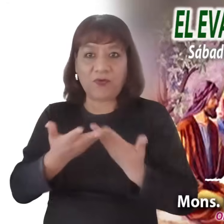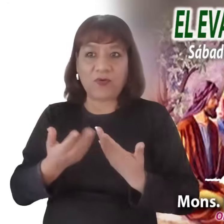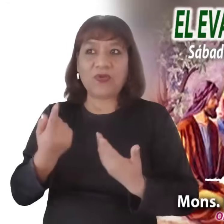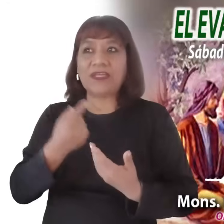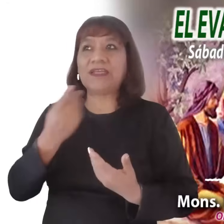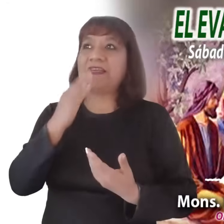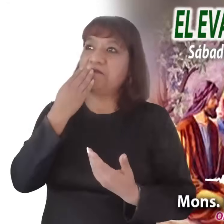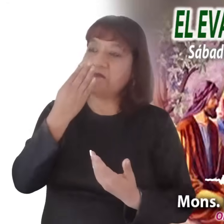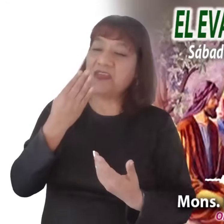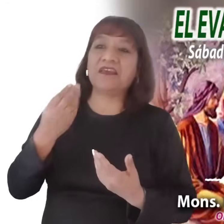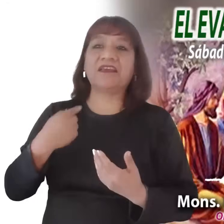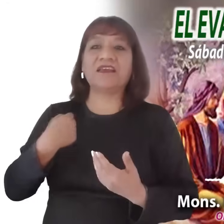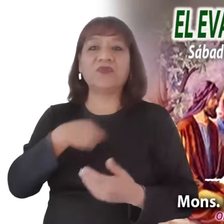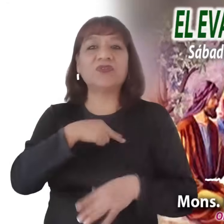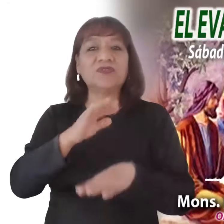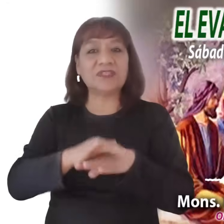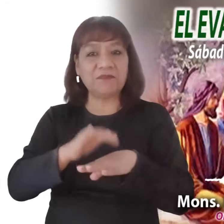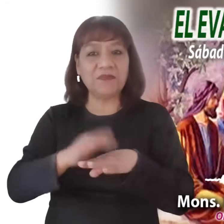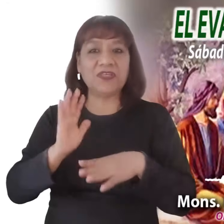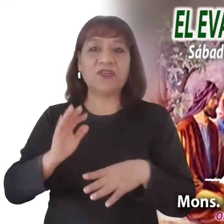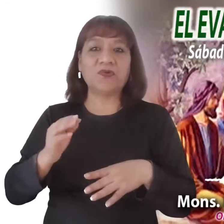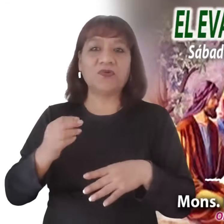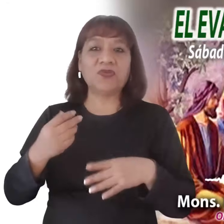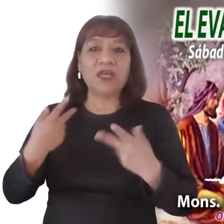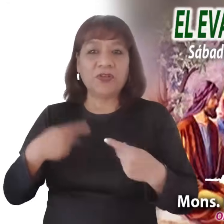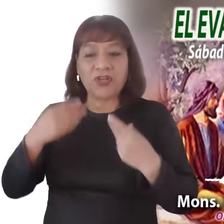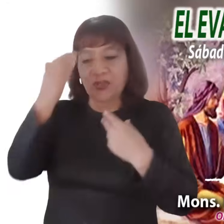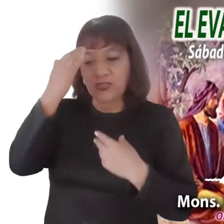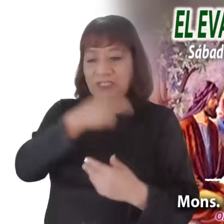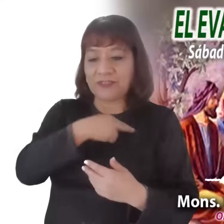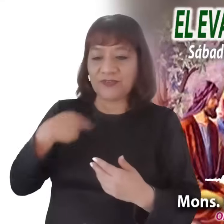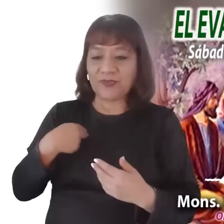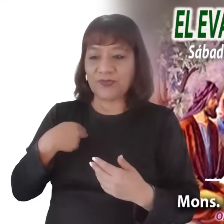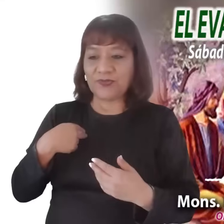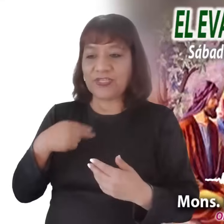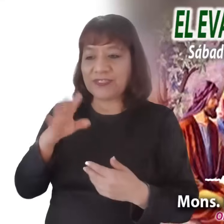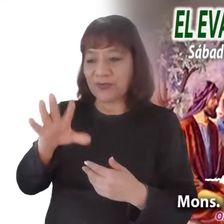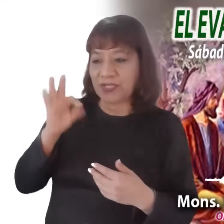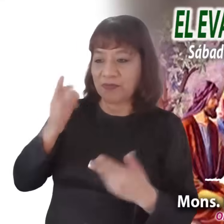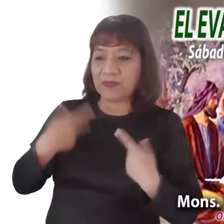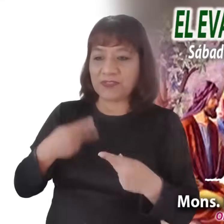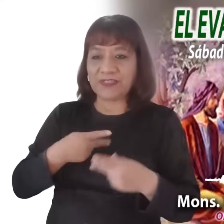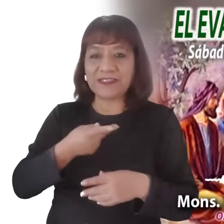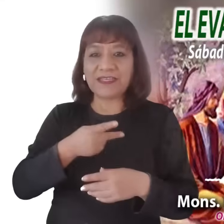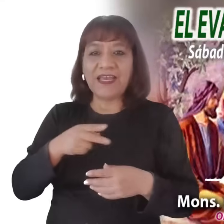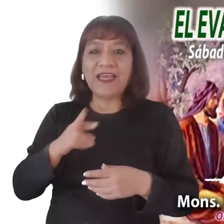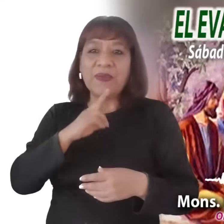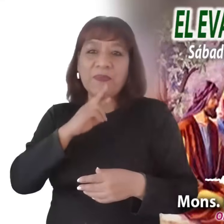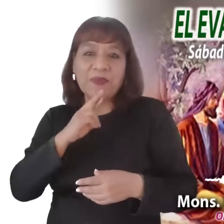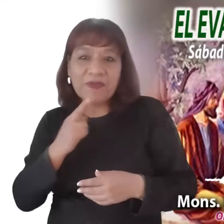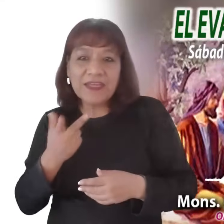nuestros amigos y preferidos fueran los sencillos, los pobres y los